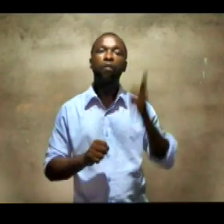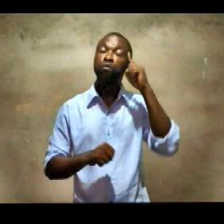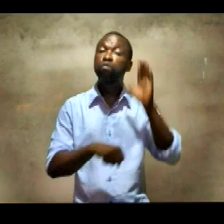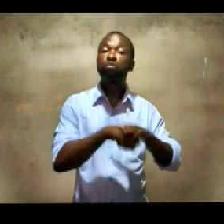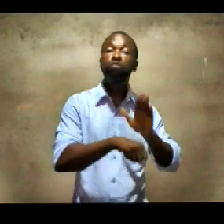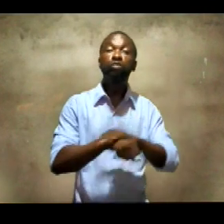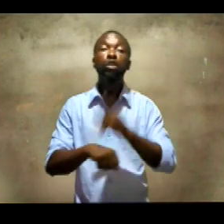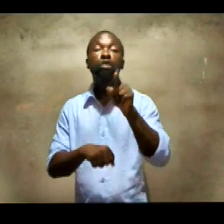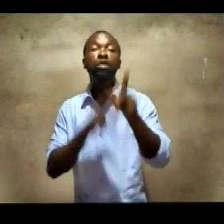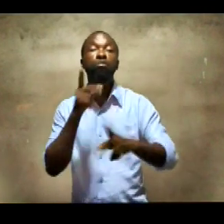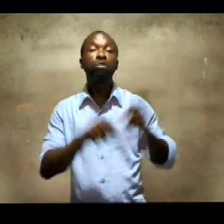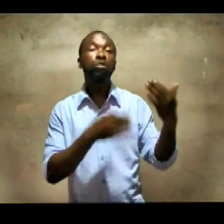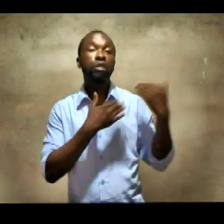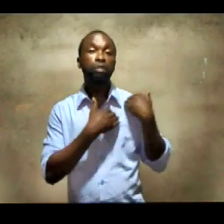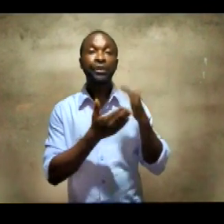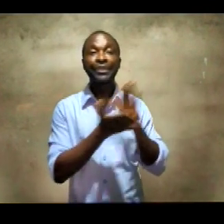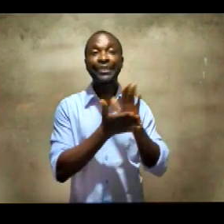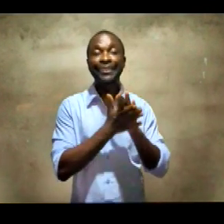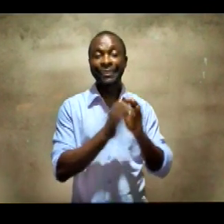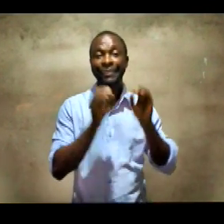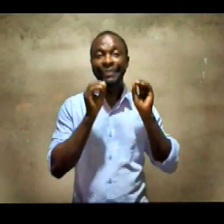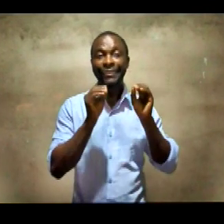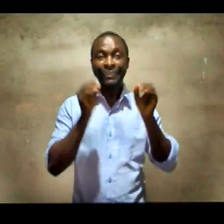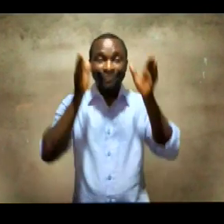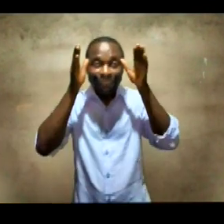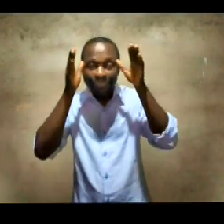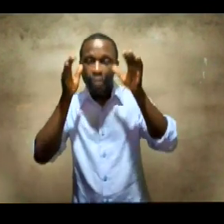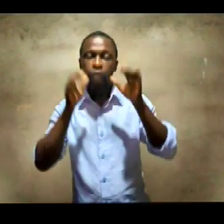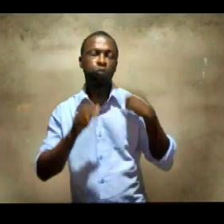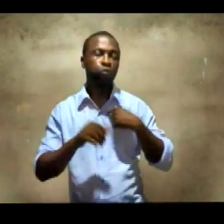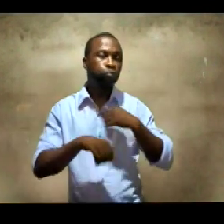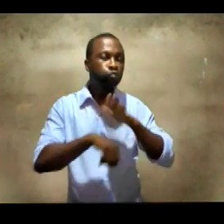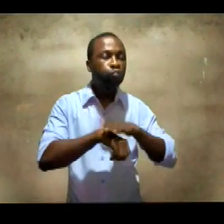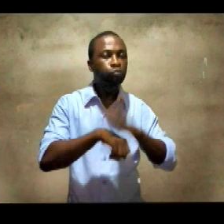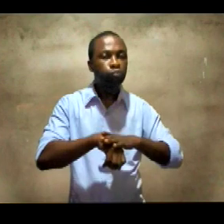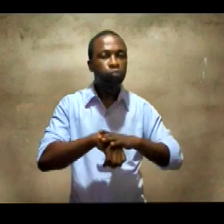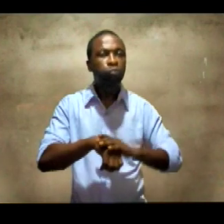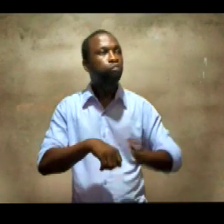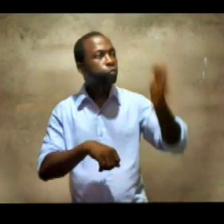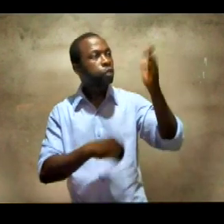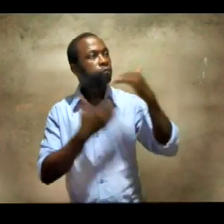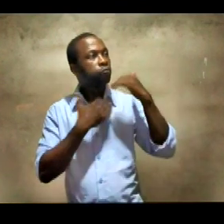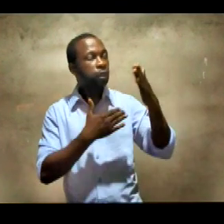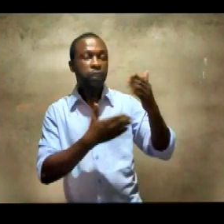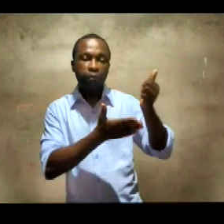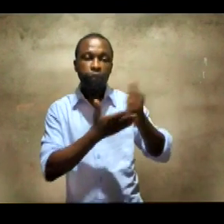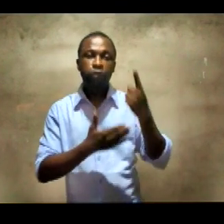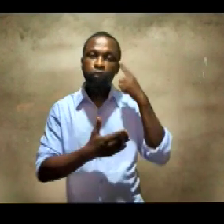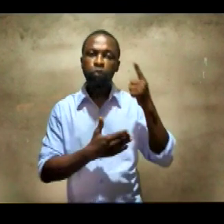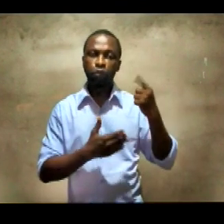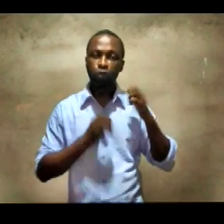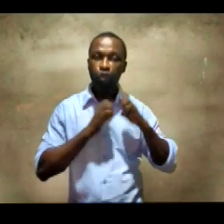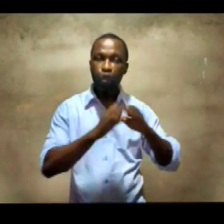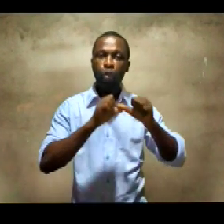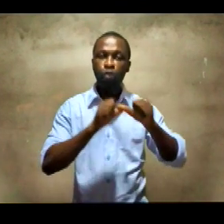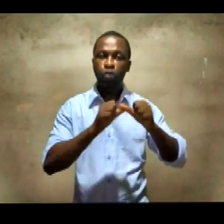appelons maintenant à toutes les personnes à rendre grâce à Allah mais également à tous les maîtres coraniques de